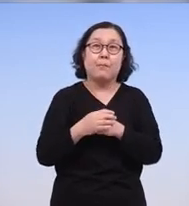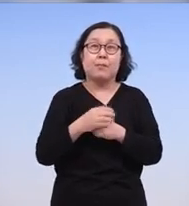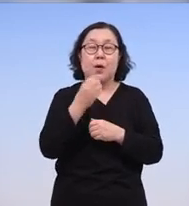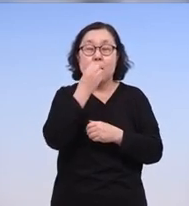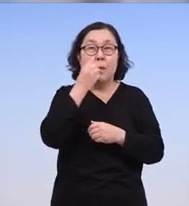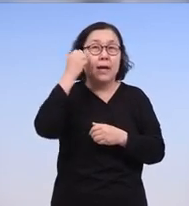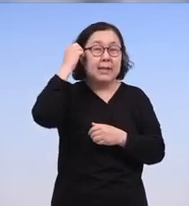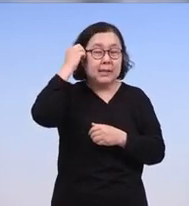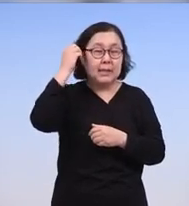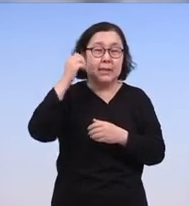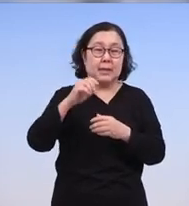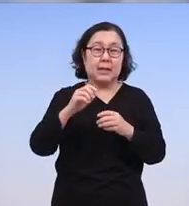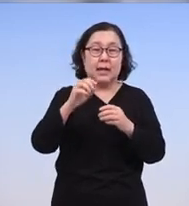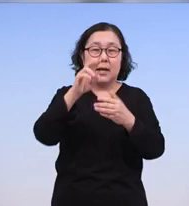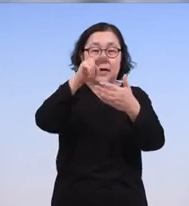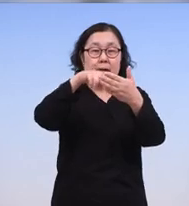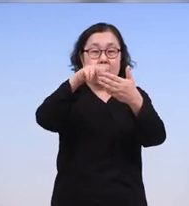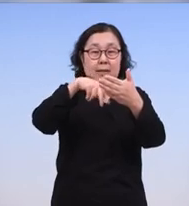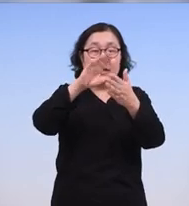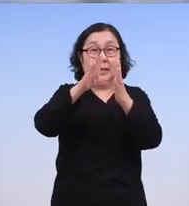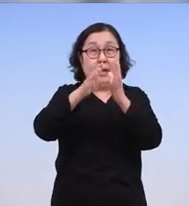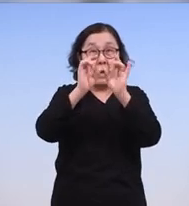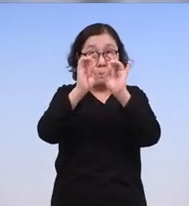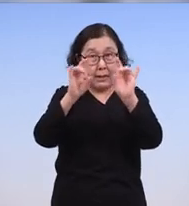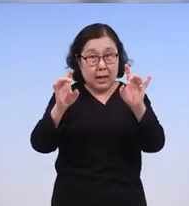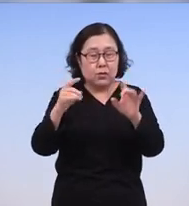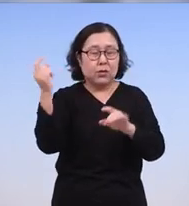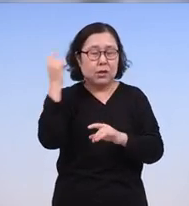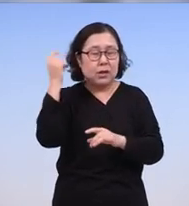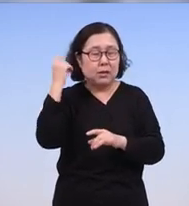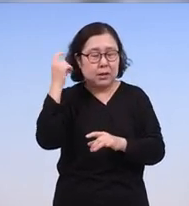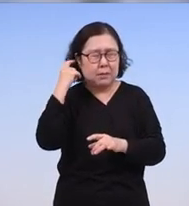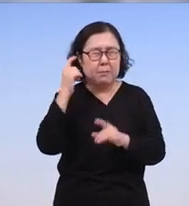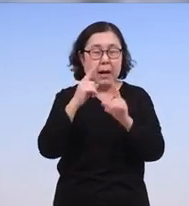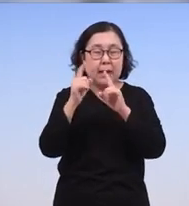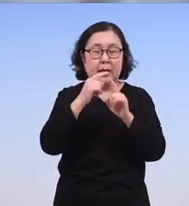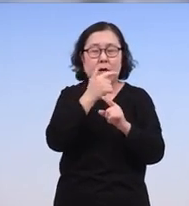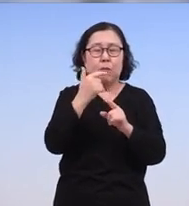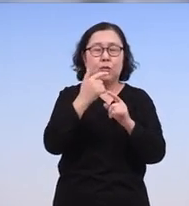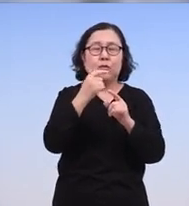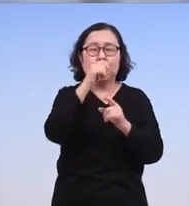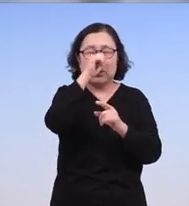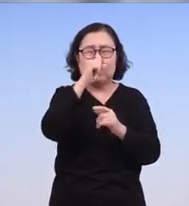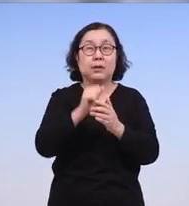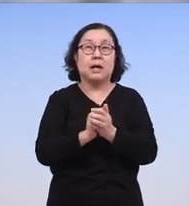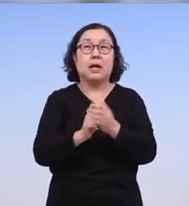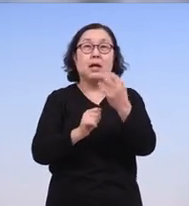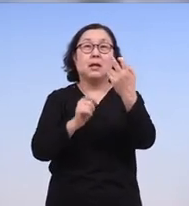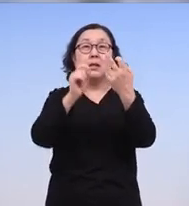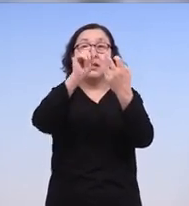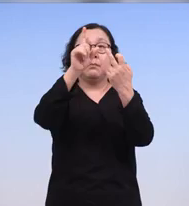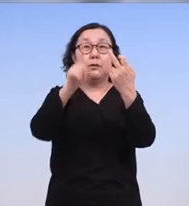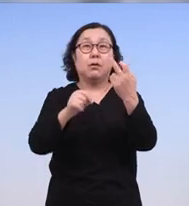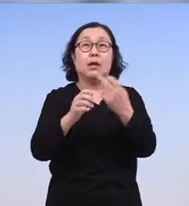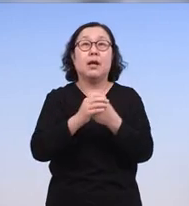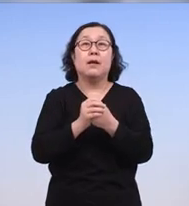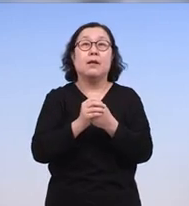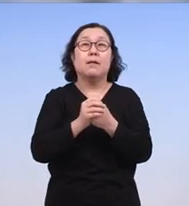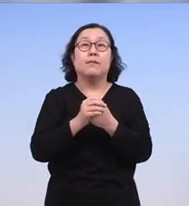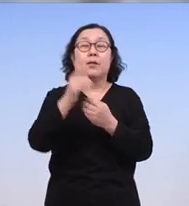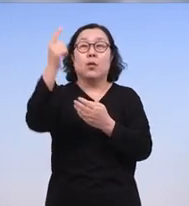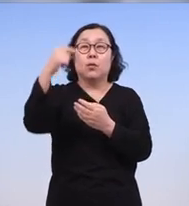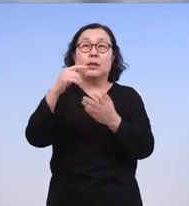그 홈페이지 들어갈 때마다 마음에 감동이 있고 들리는 이야기들이 너무 마음에 좋습니다. 우리가 12월 달